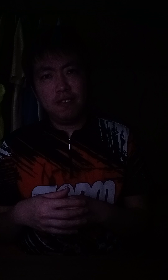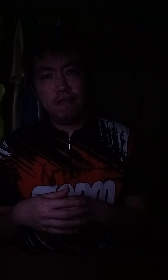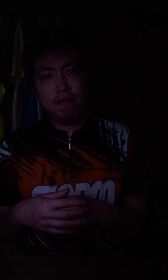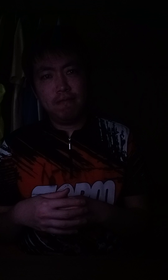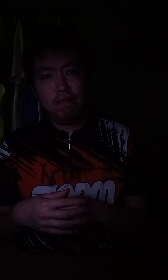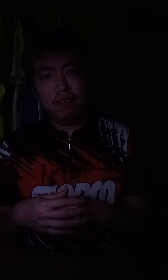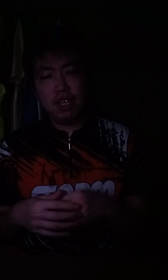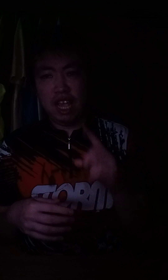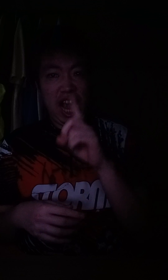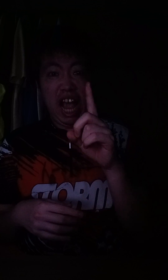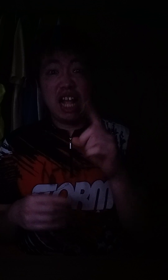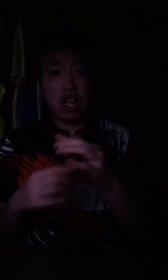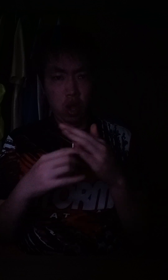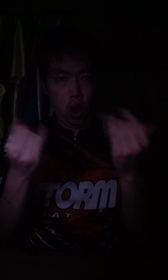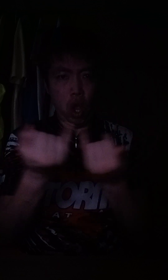하나 더 해.